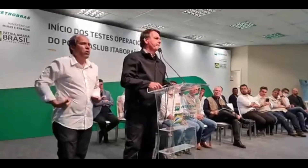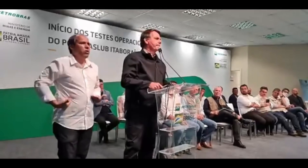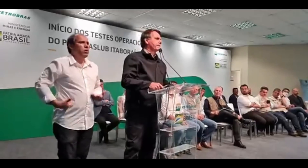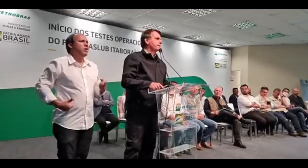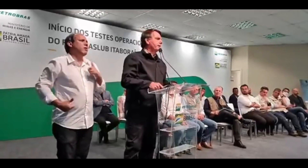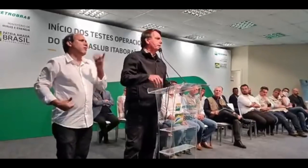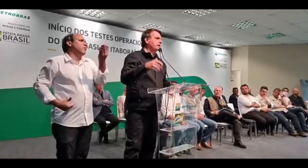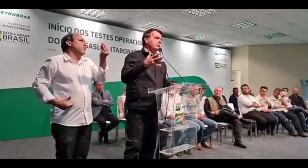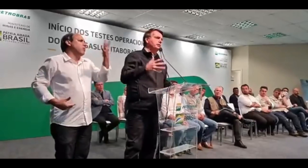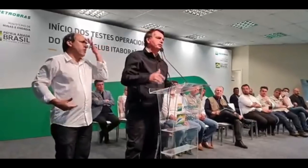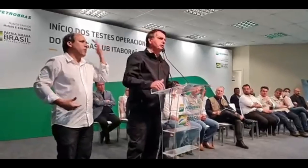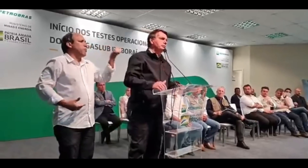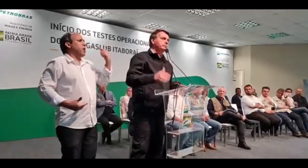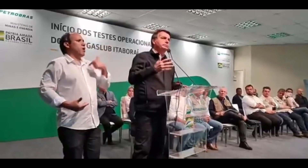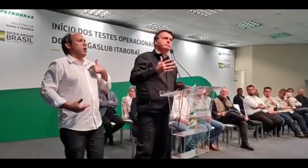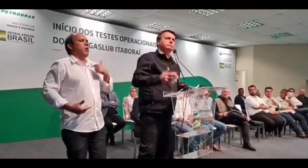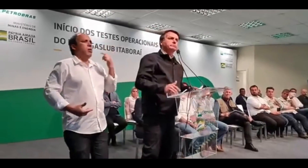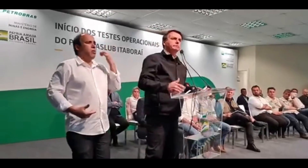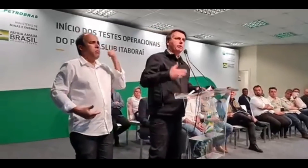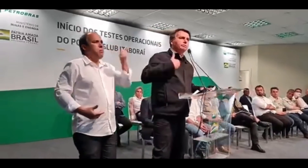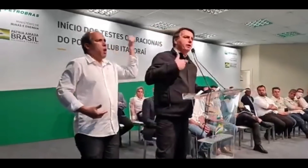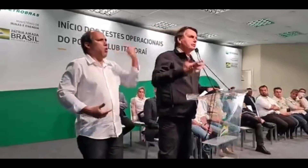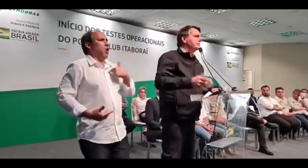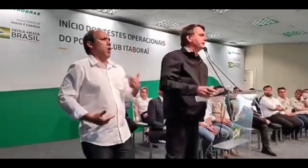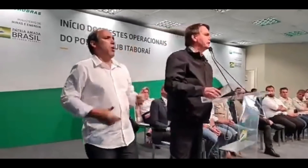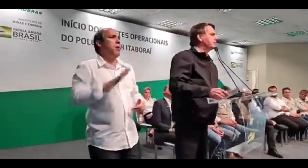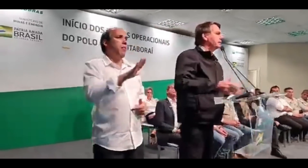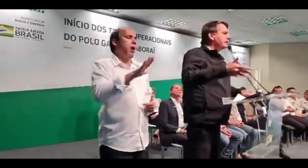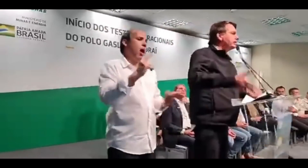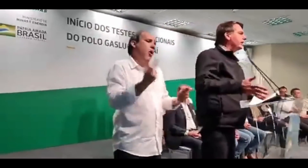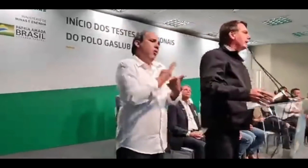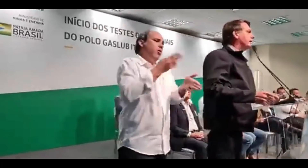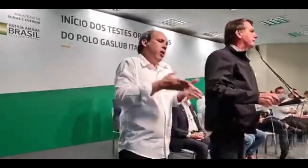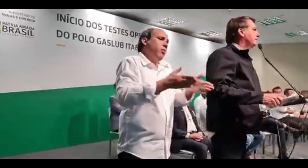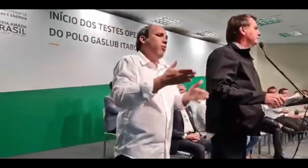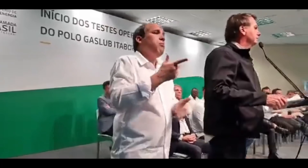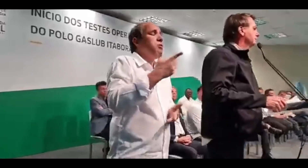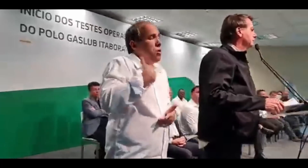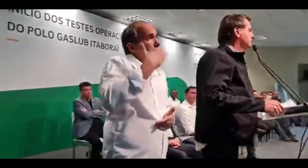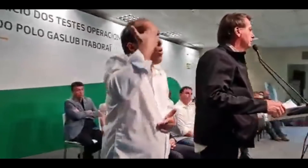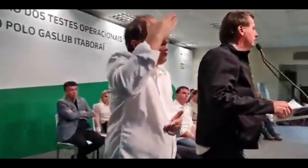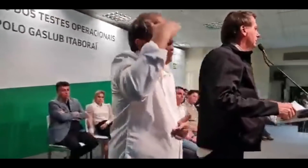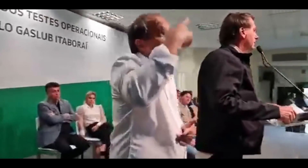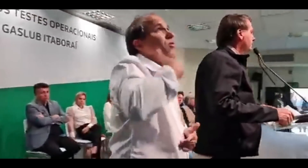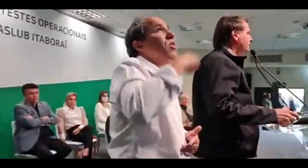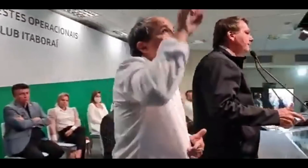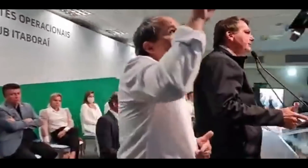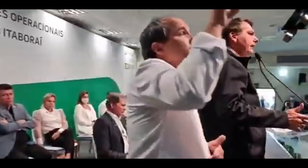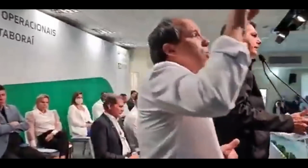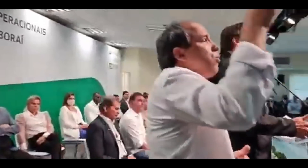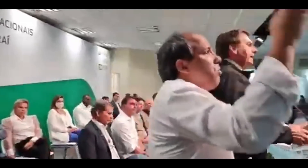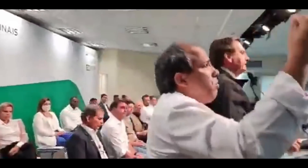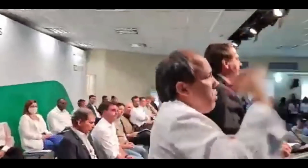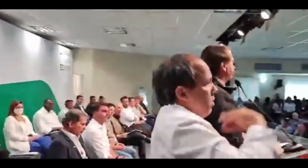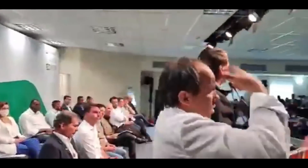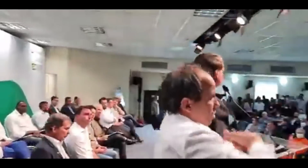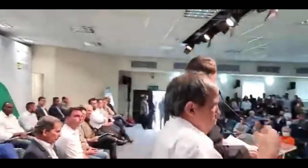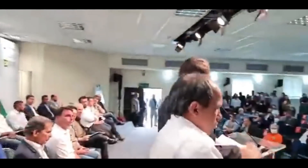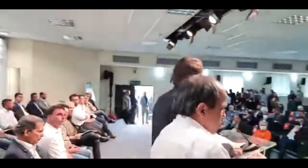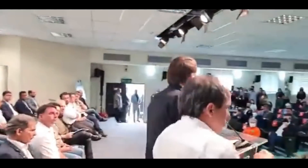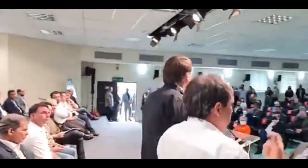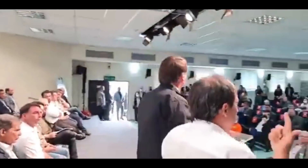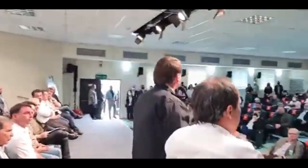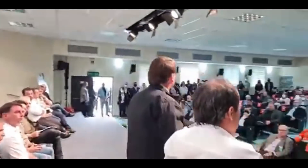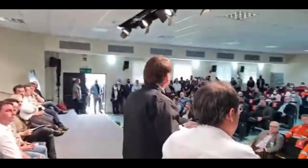aí, mas quis o destino, ou Deus, no meu entendimento, que chegasse aqui. Estamos numa guerra.